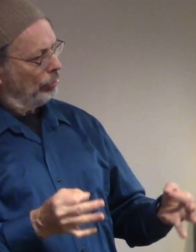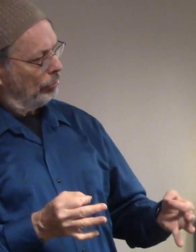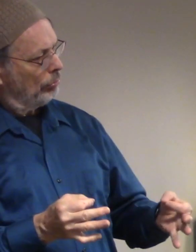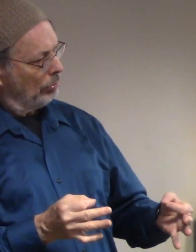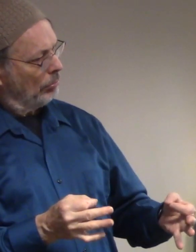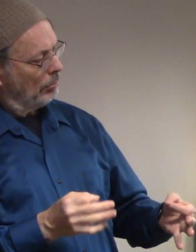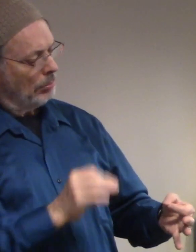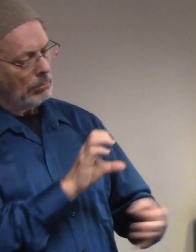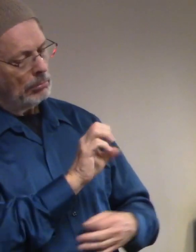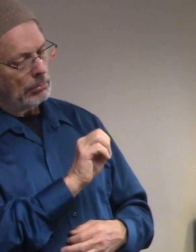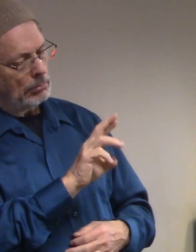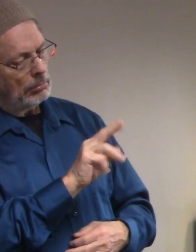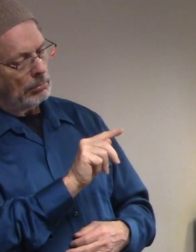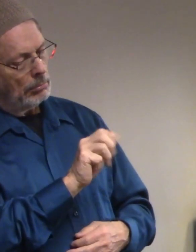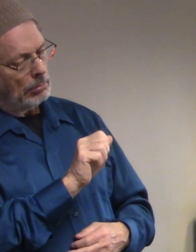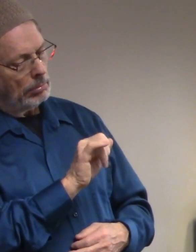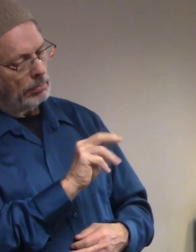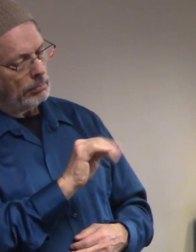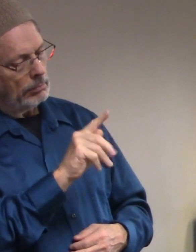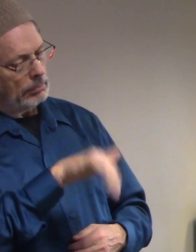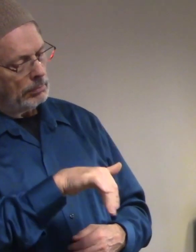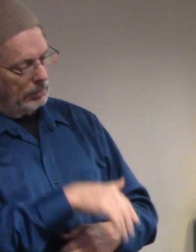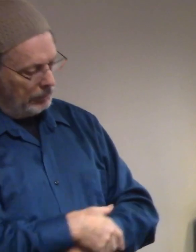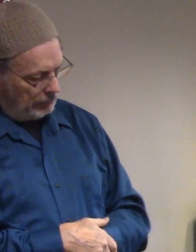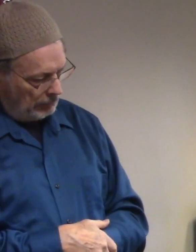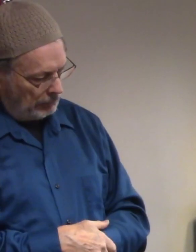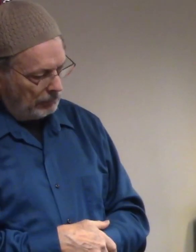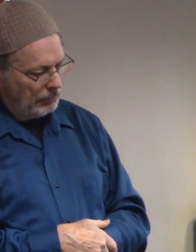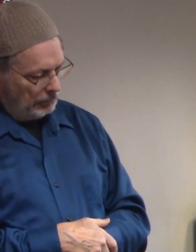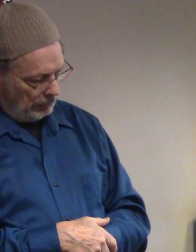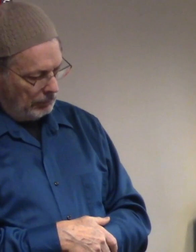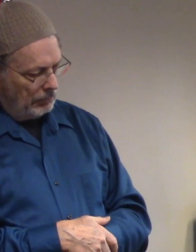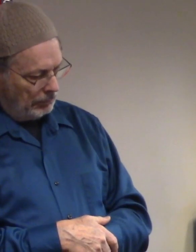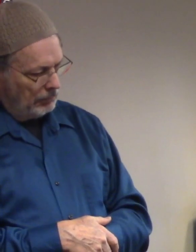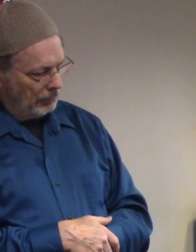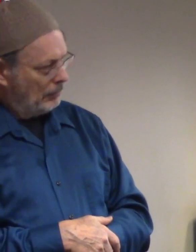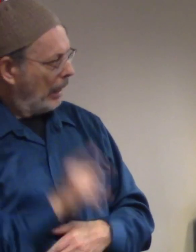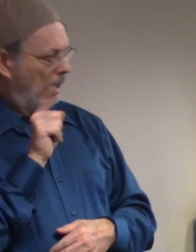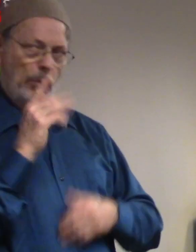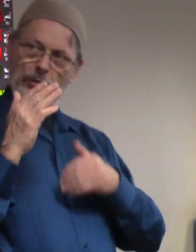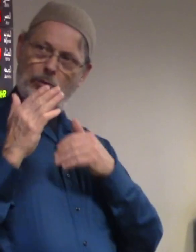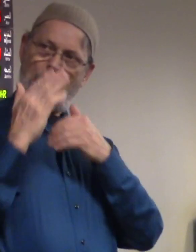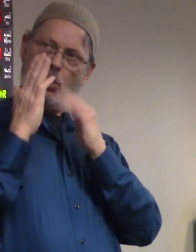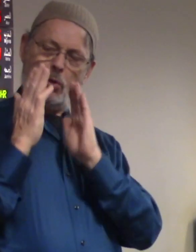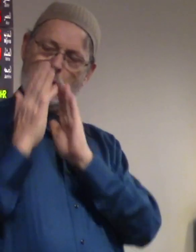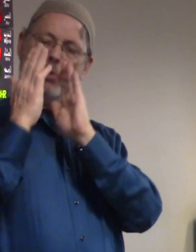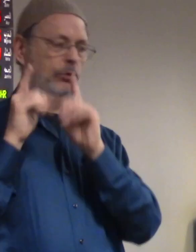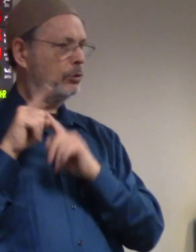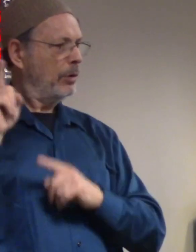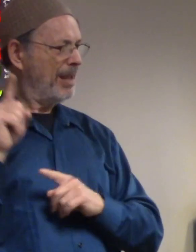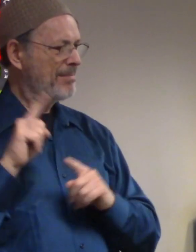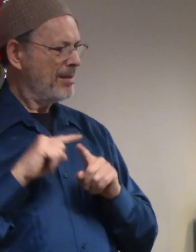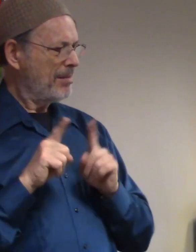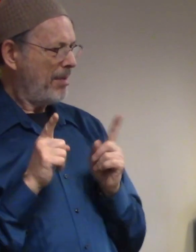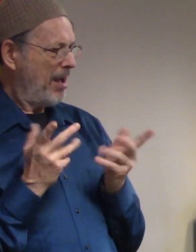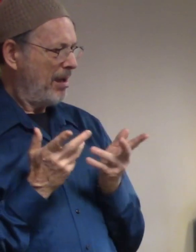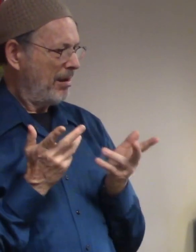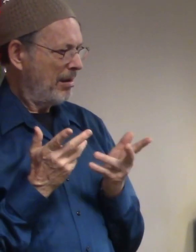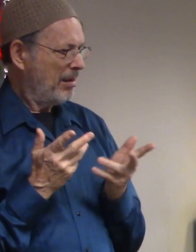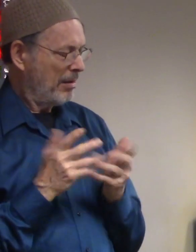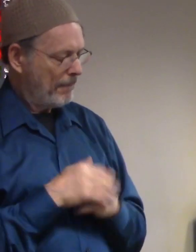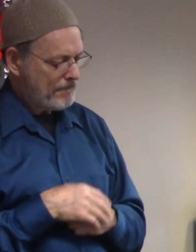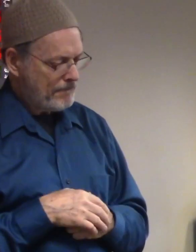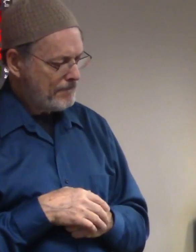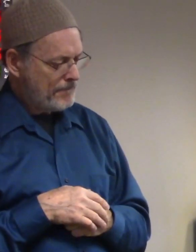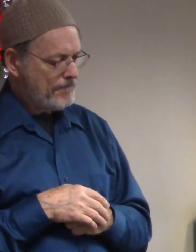أَوْ أَدْنَى. That he was before us two bow lengths or even closer. How do you get that kind of certainty in yaqeen?